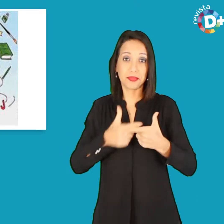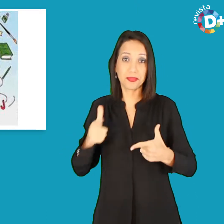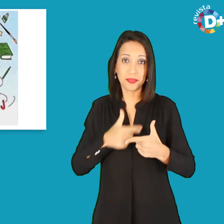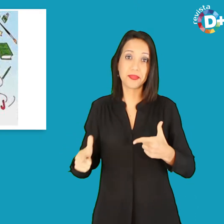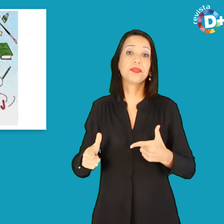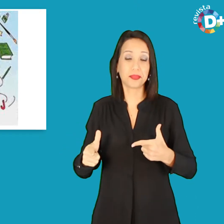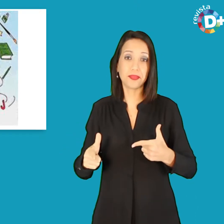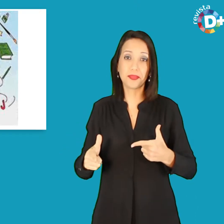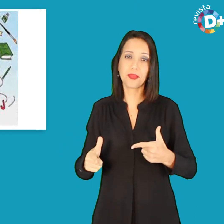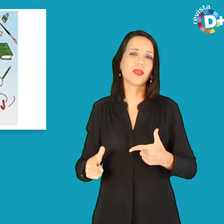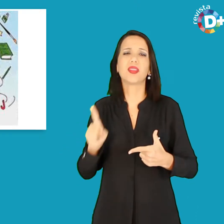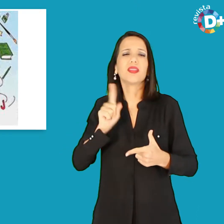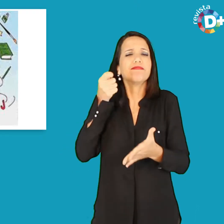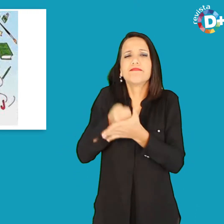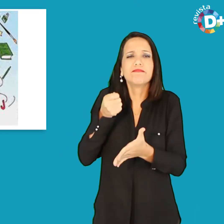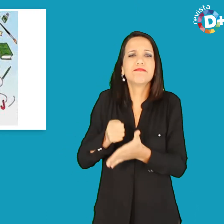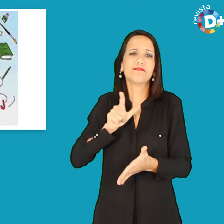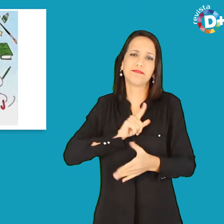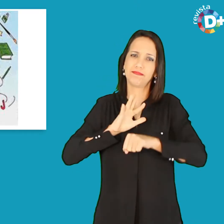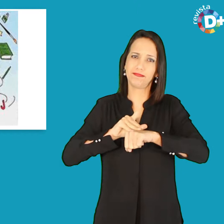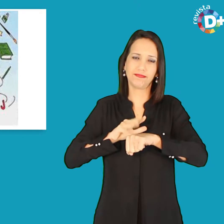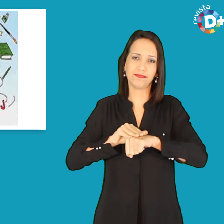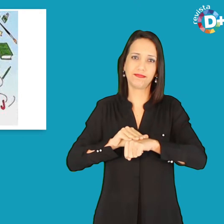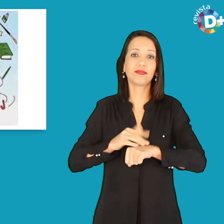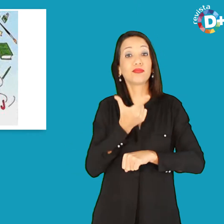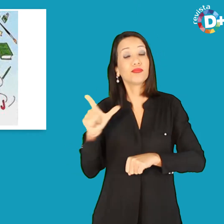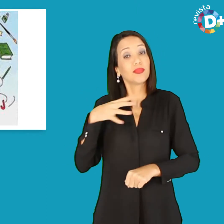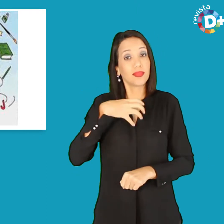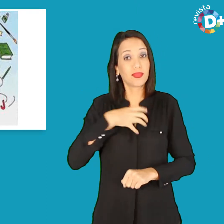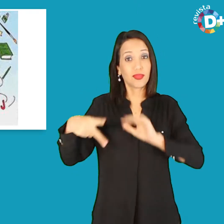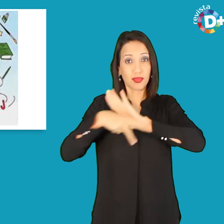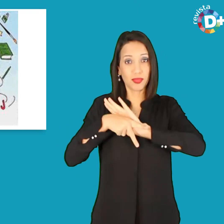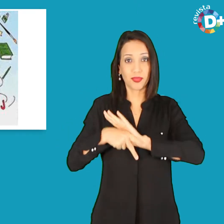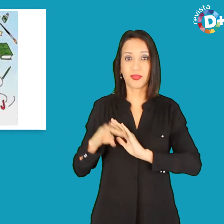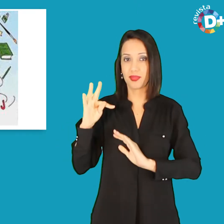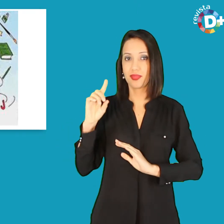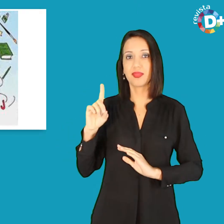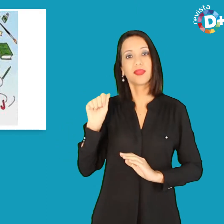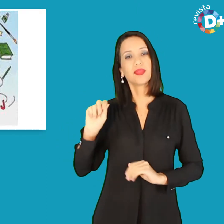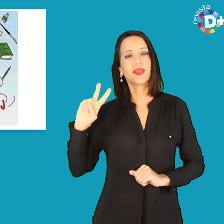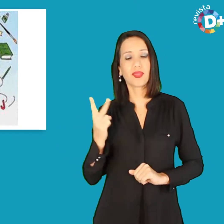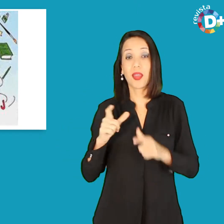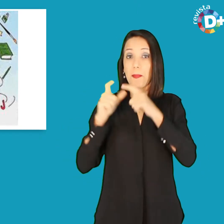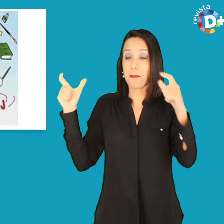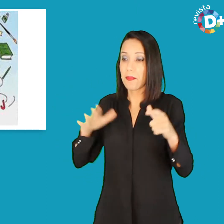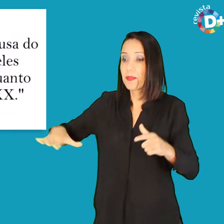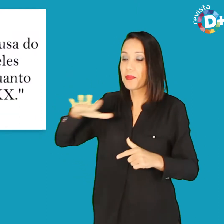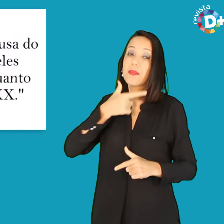doença, mas não obrigatoriamente. Outra característica do transtorno é atingir mais meninos. Acredito